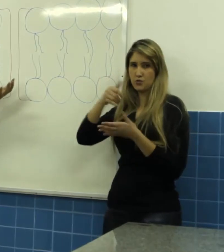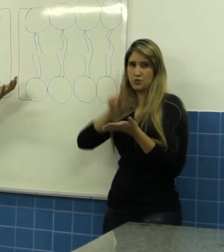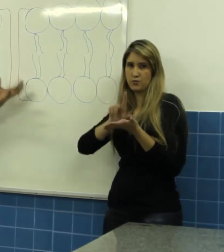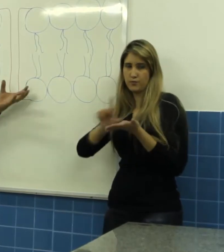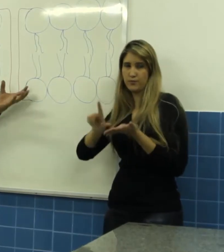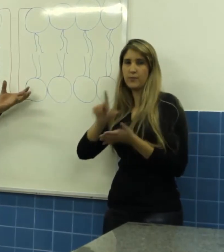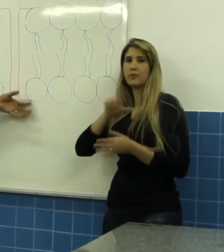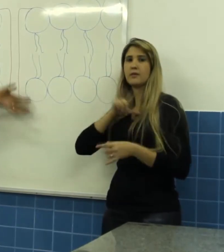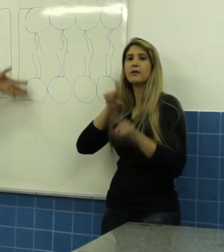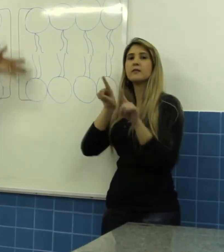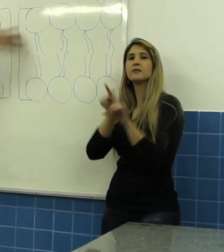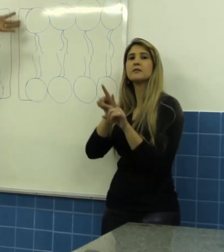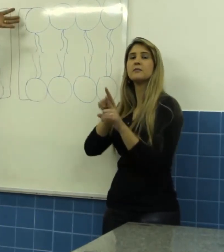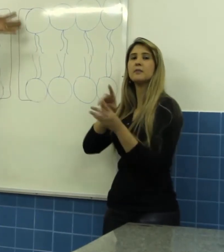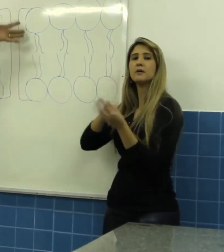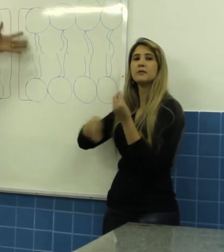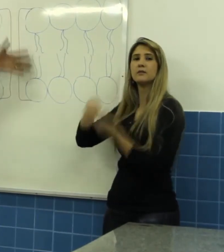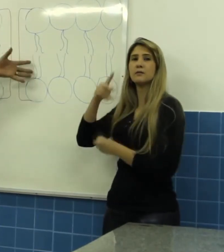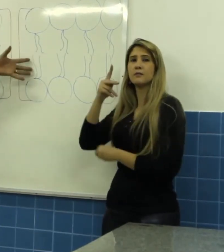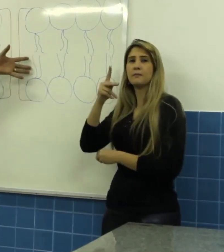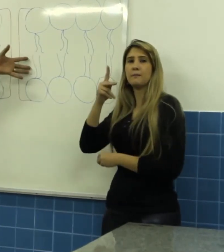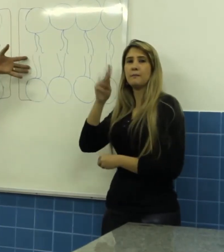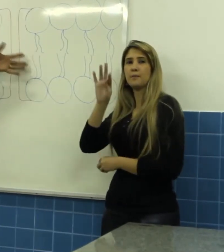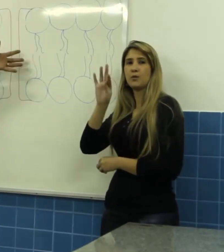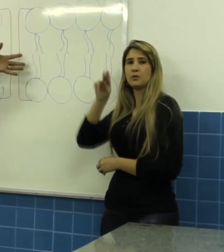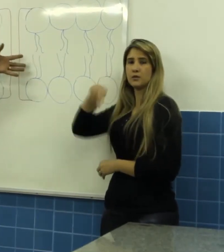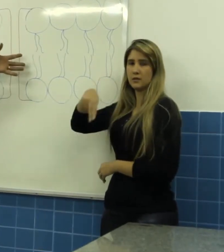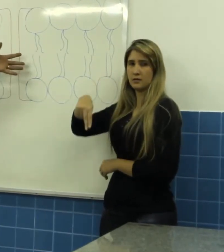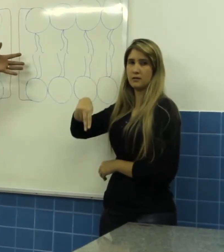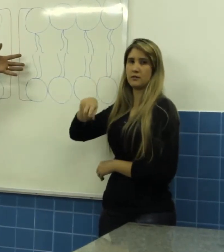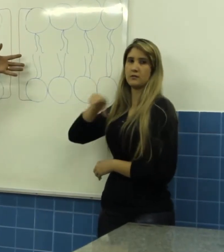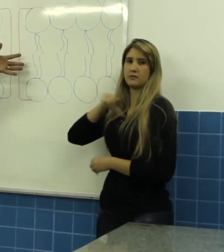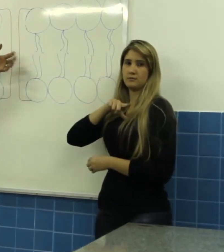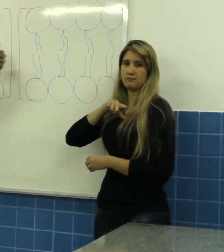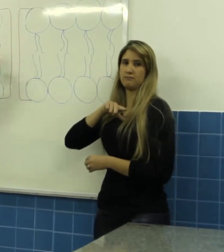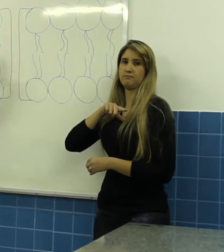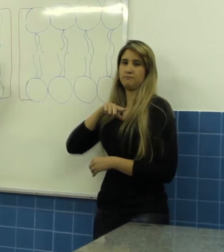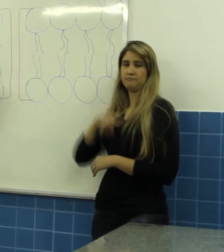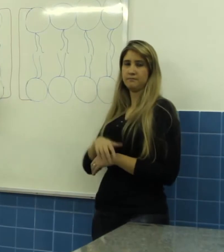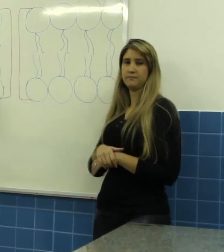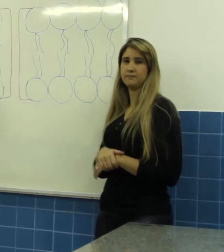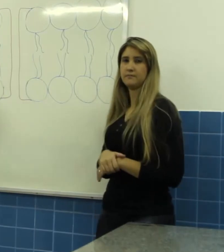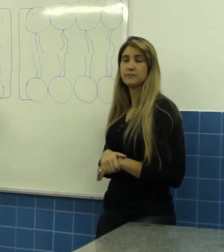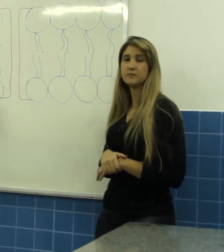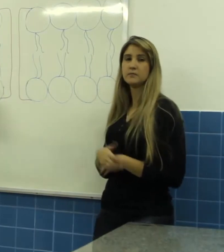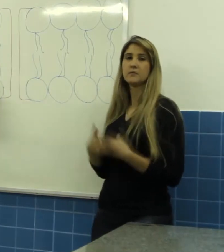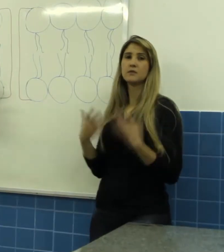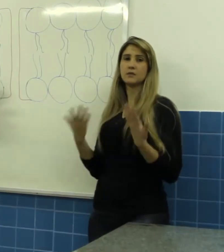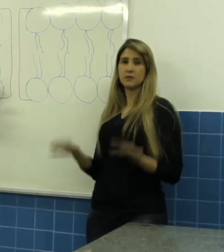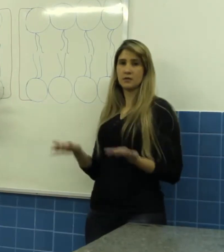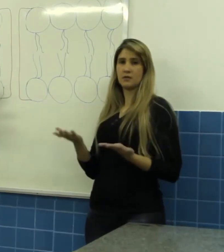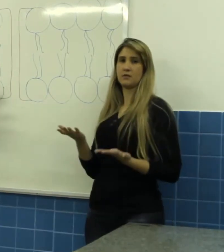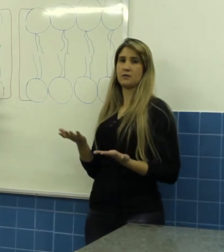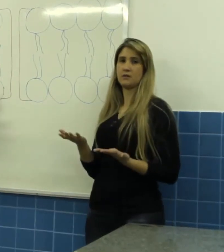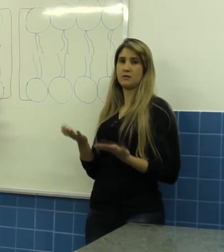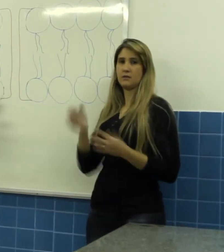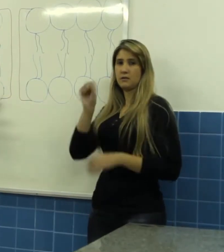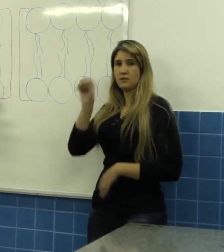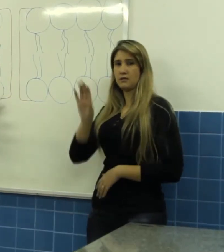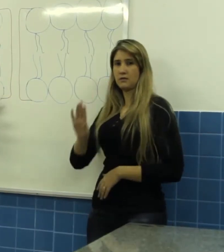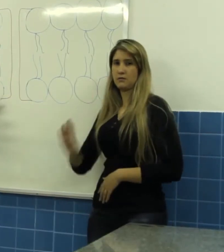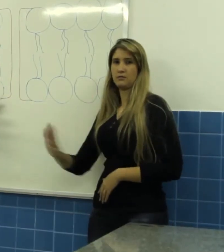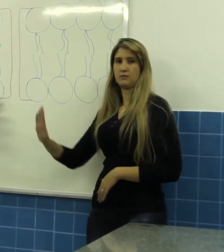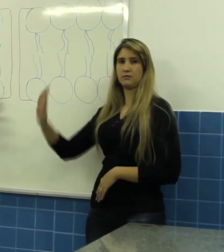proteínas mergulhadas nessa bicamada de fosfolipídios. Então, as